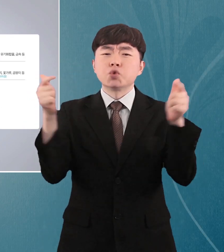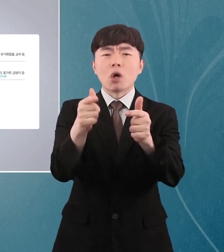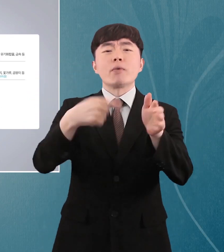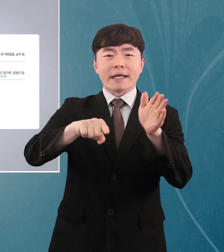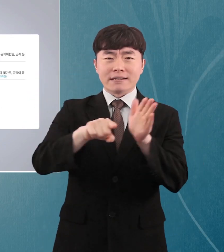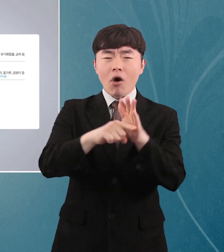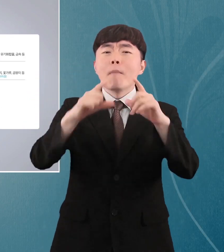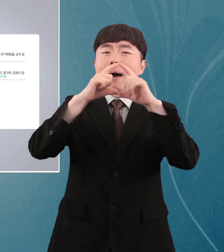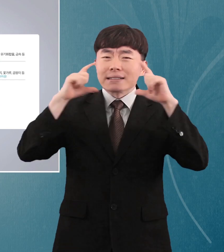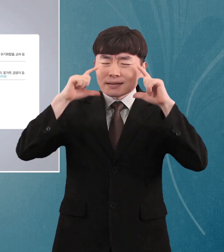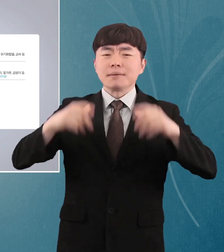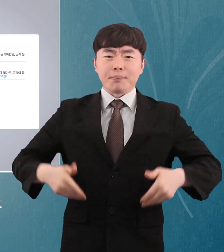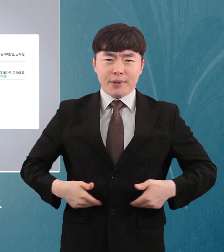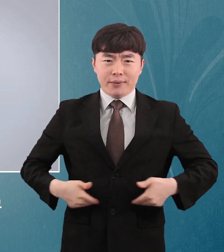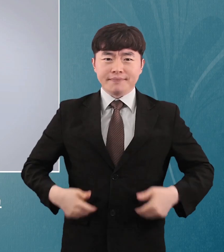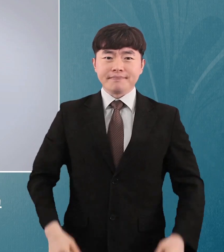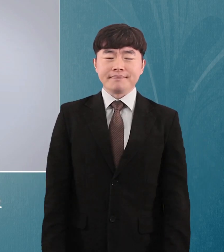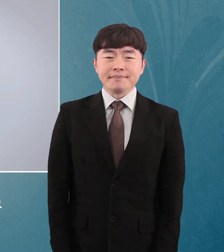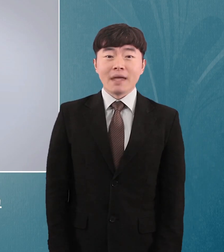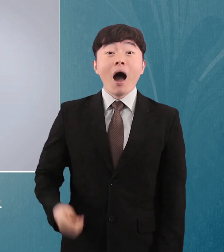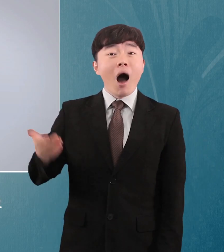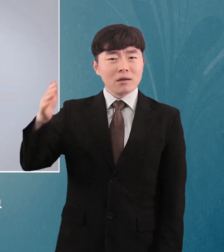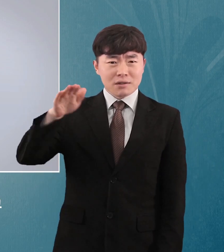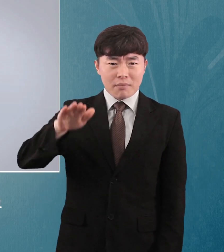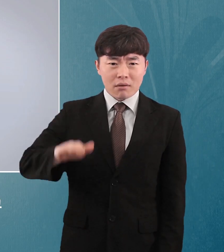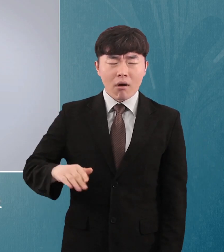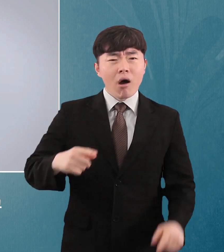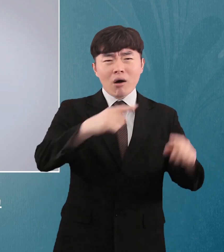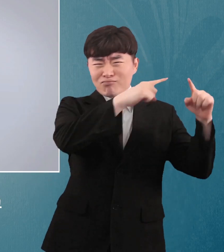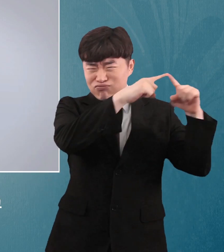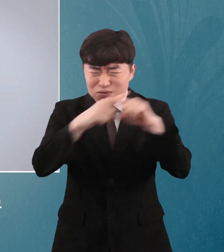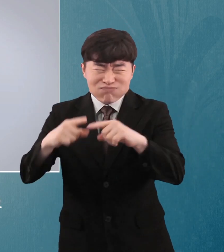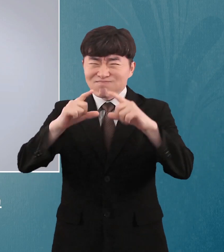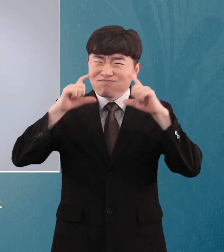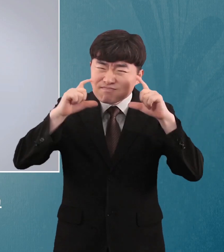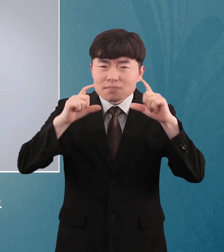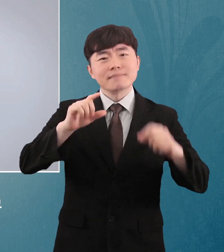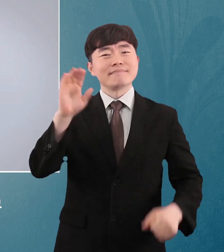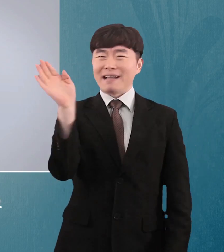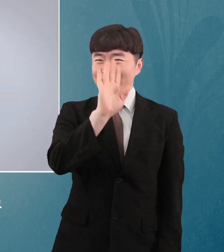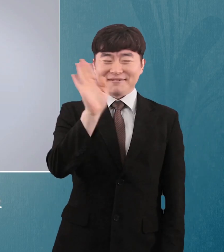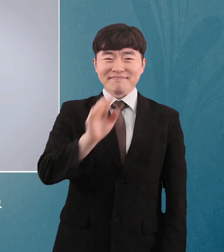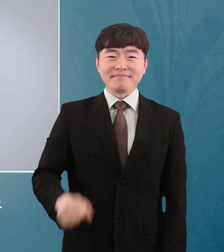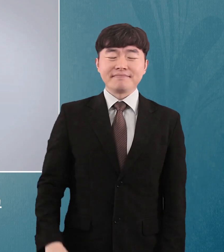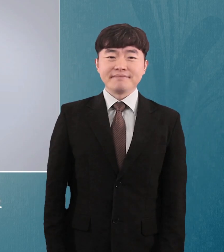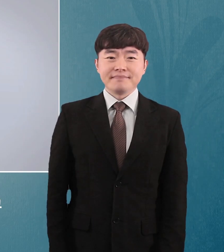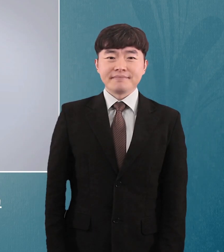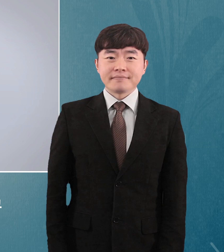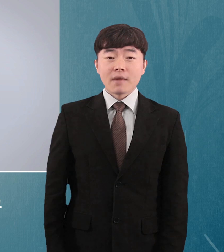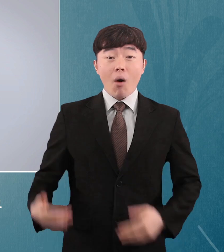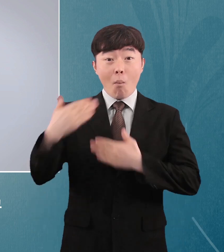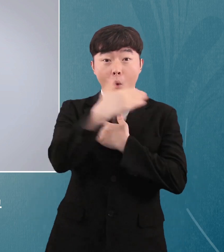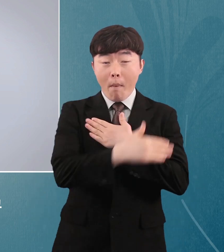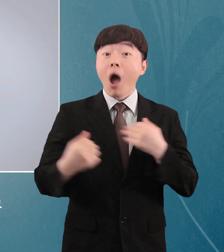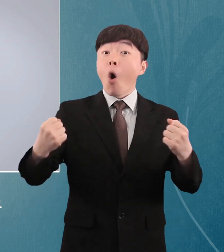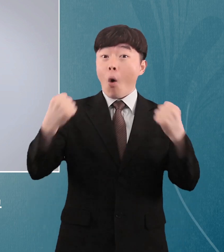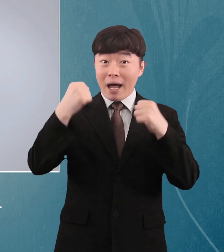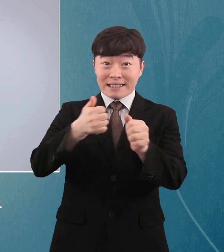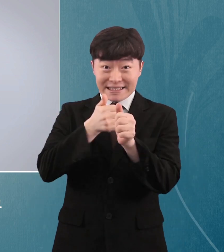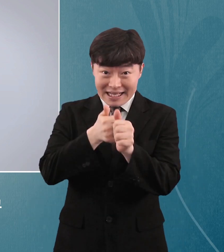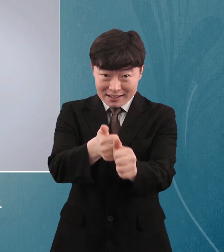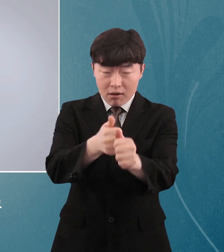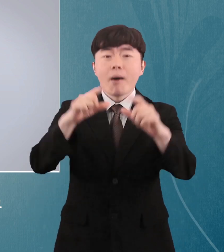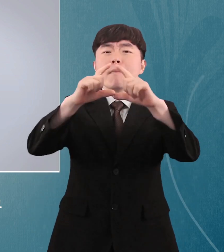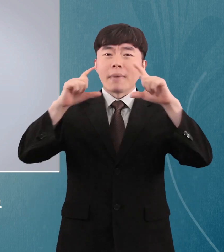마스크를 착용하는 것이 좋습니다. 다만 무조건 마스크를 착용해야 한다는 것은 아니고 자신의 건강 상태를